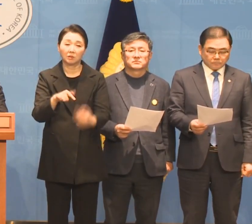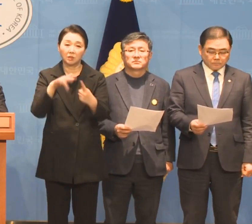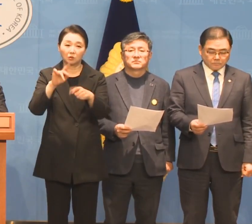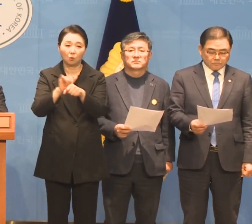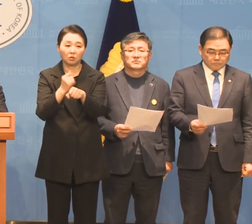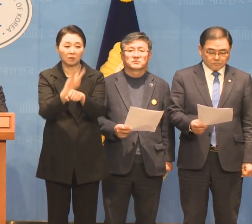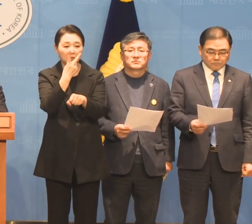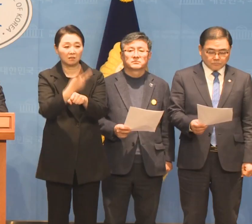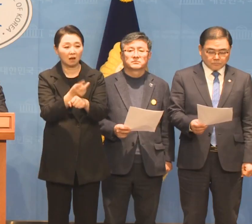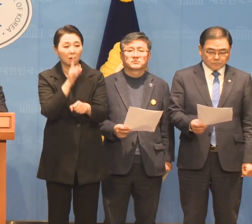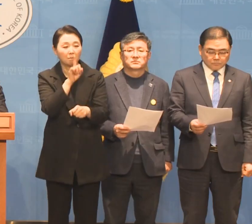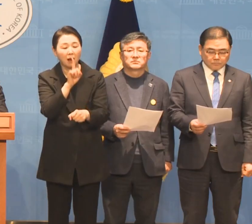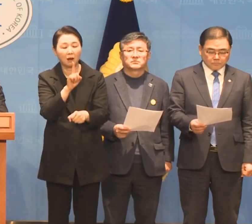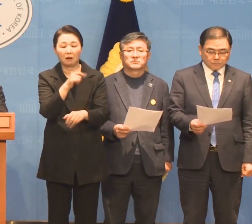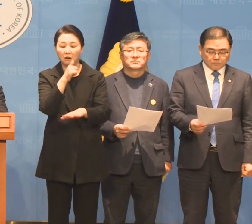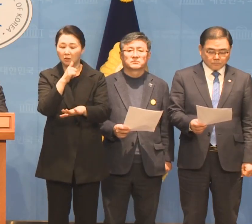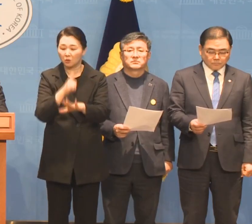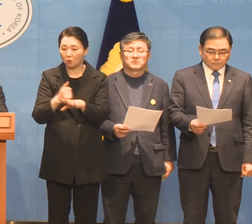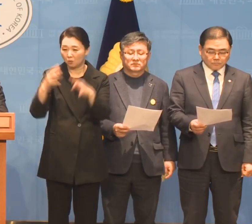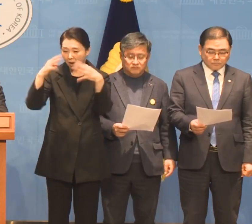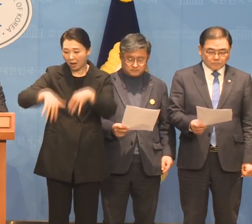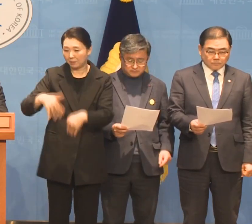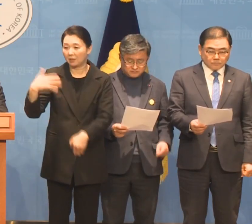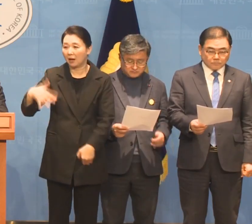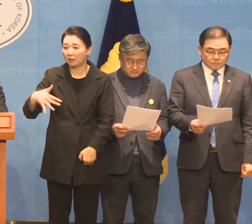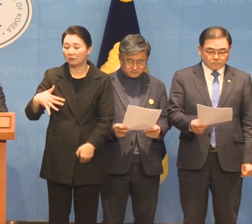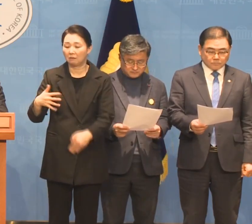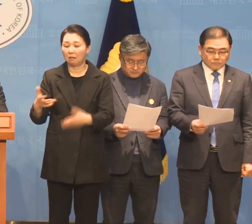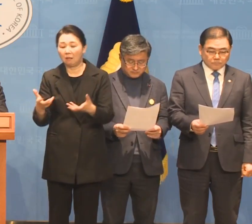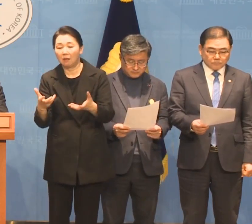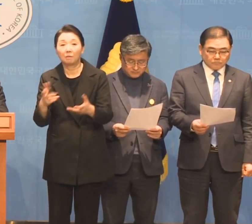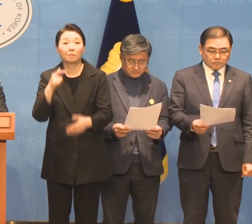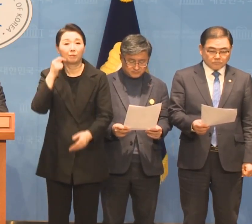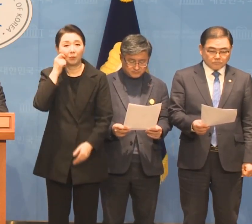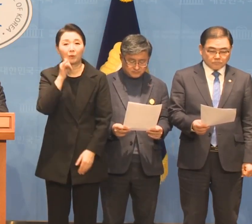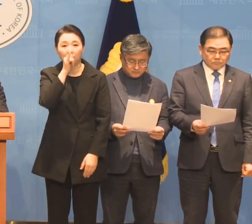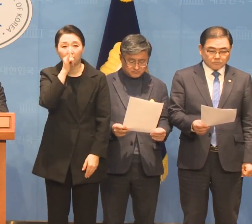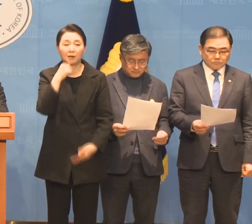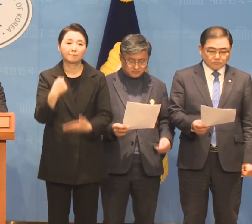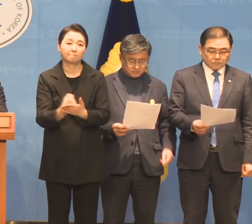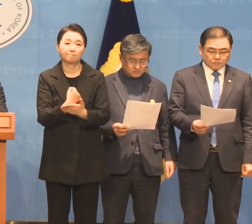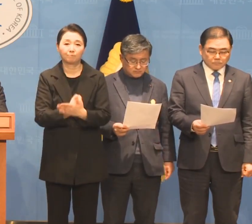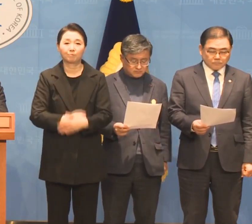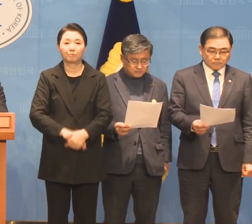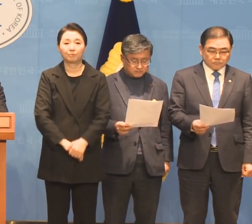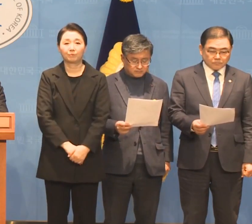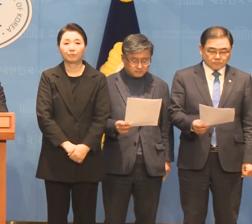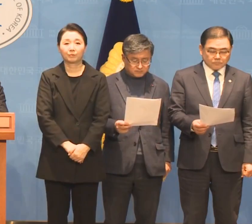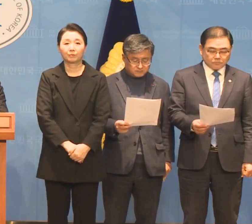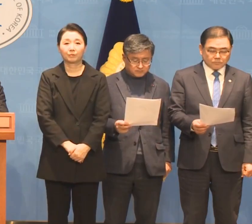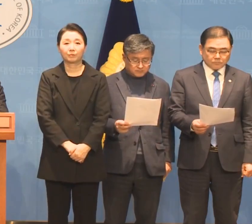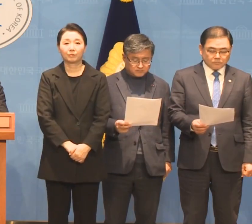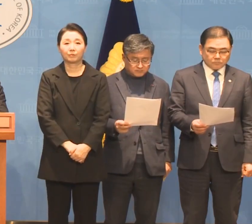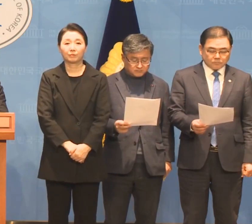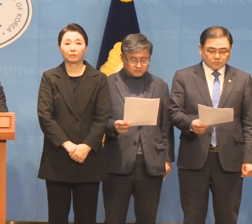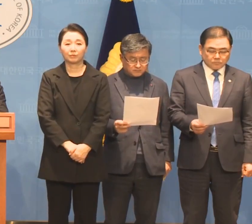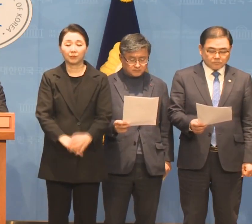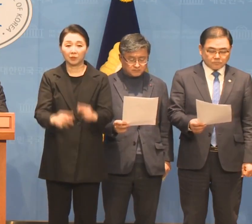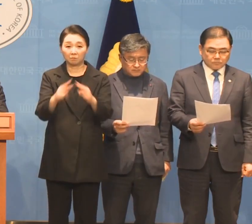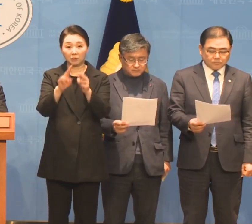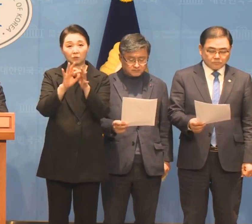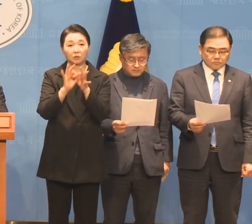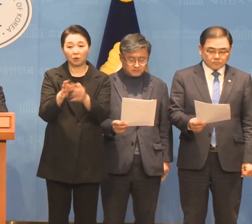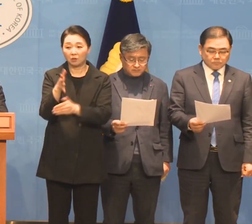52시간제 논란에 발목이 잡혀 이러지도 저러지도 못하고 있다는 탄식이 나오고 있습니다. 반도체